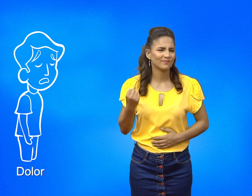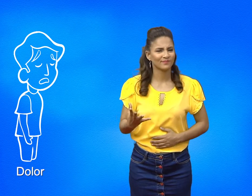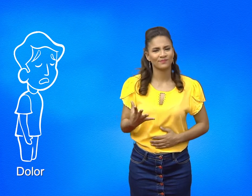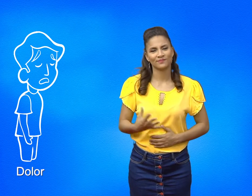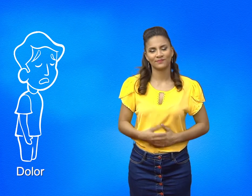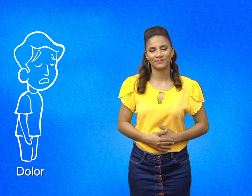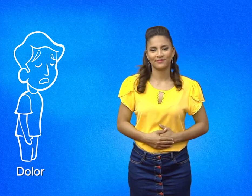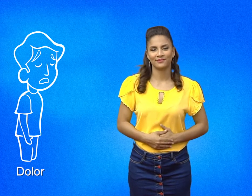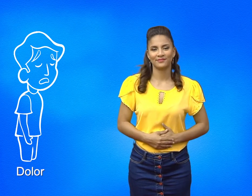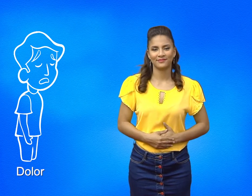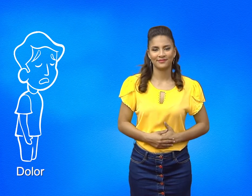dolor